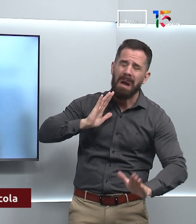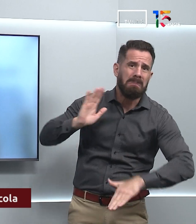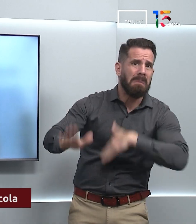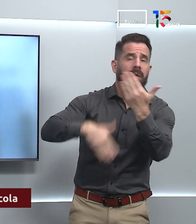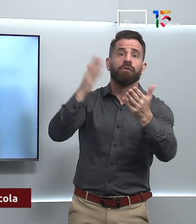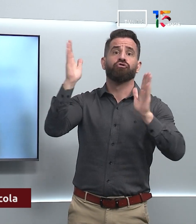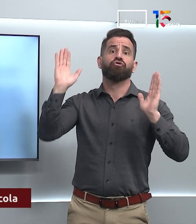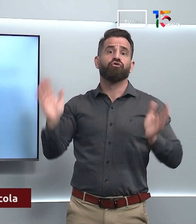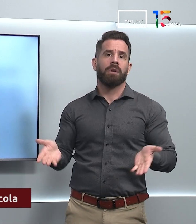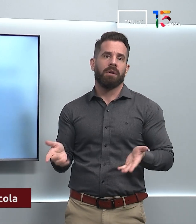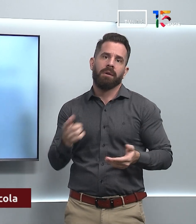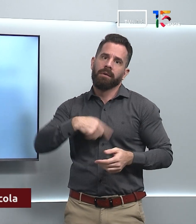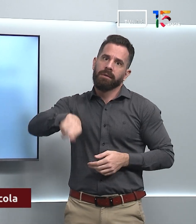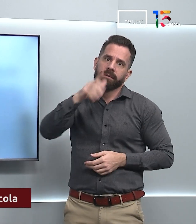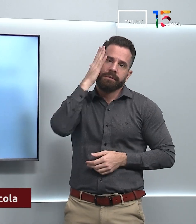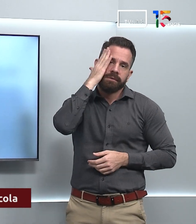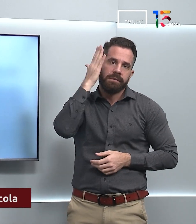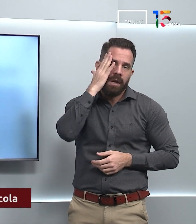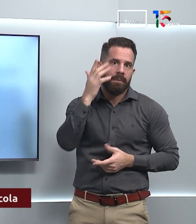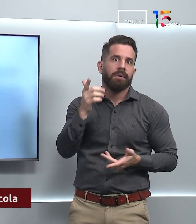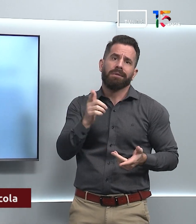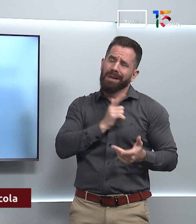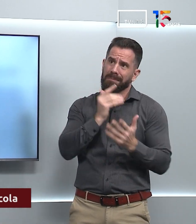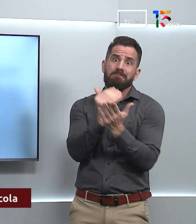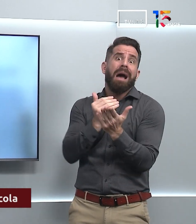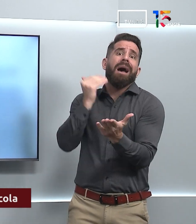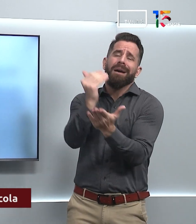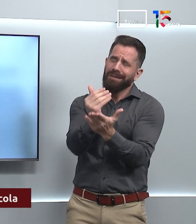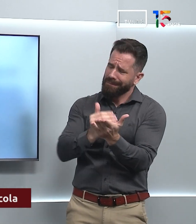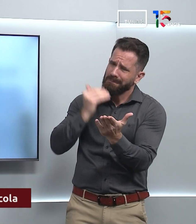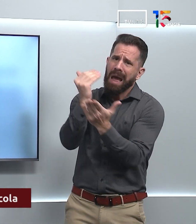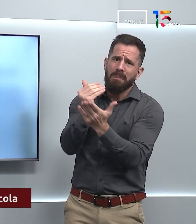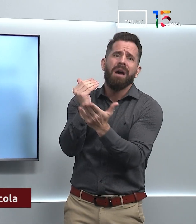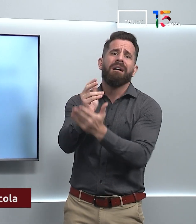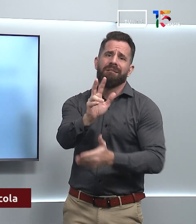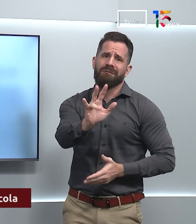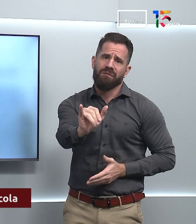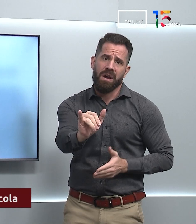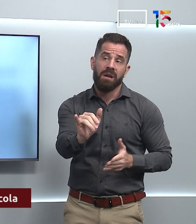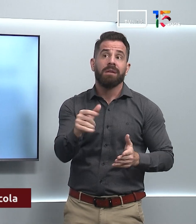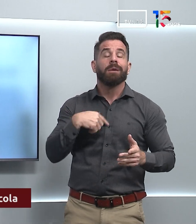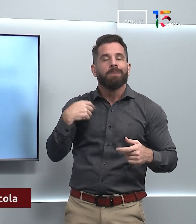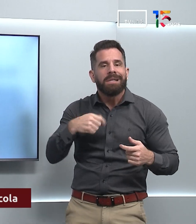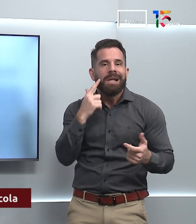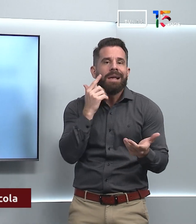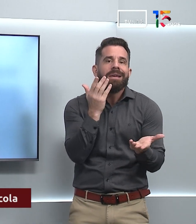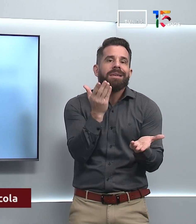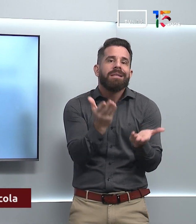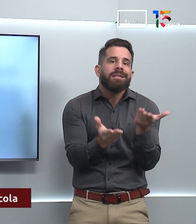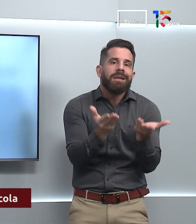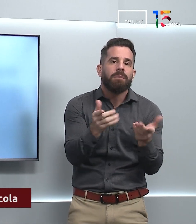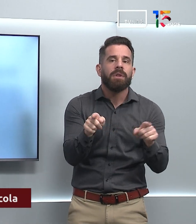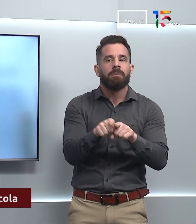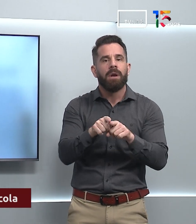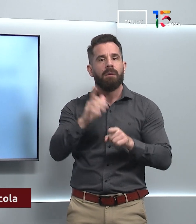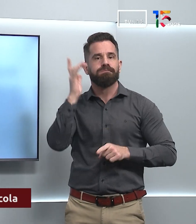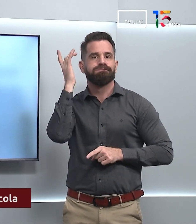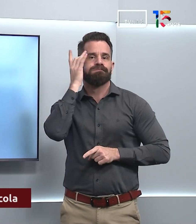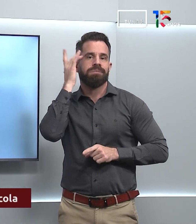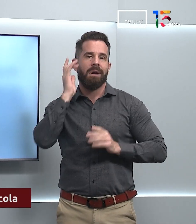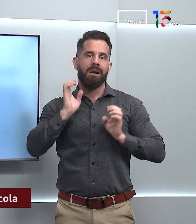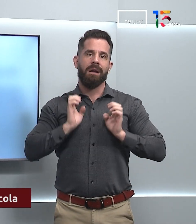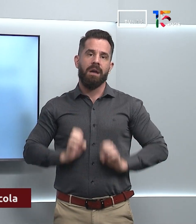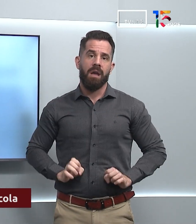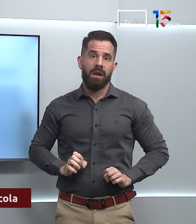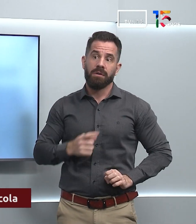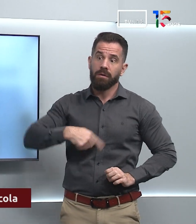isso permeie ainda muito mais. Então, é fundamental que a gente busque o equilíbrio e use isso com ética e ensine realmente